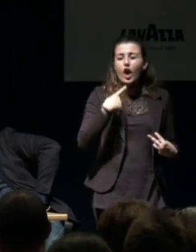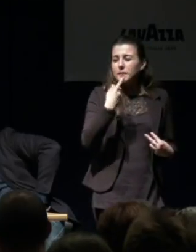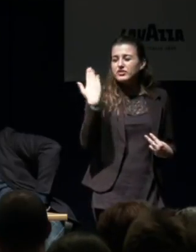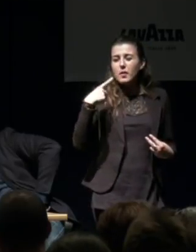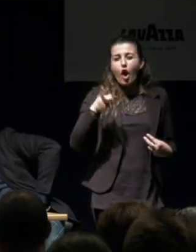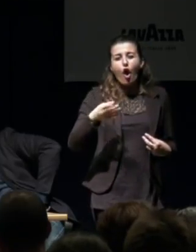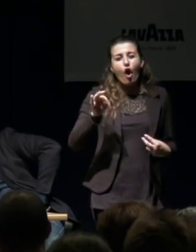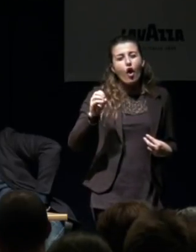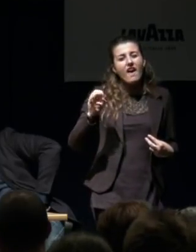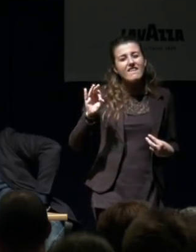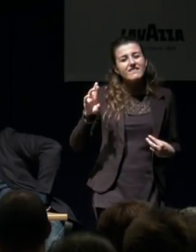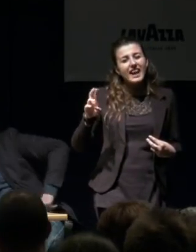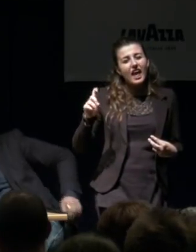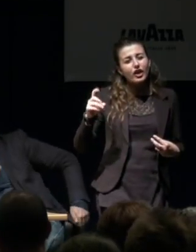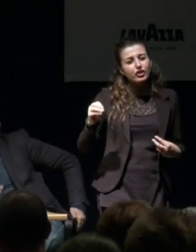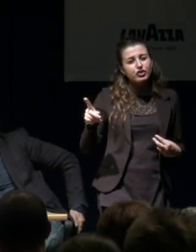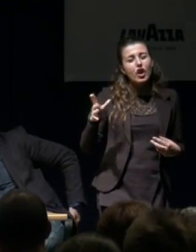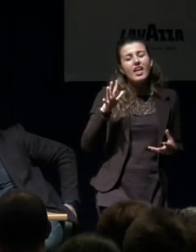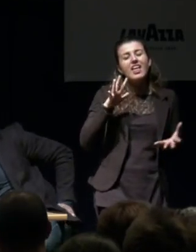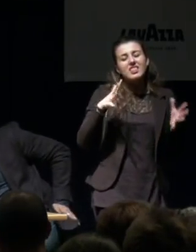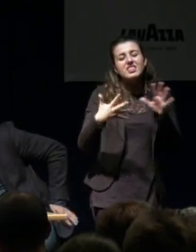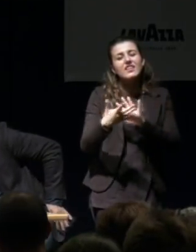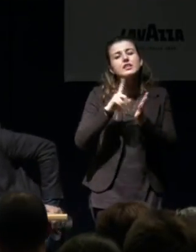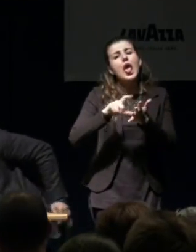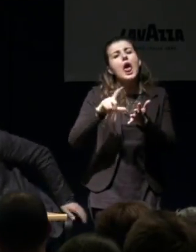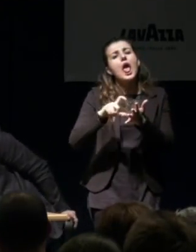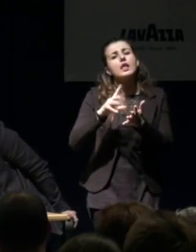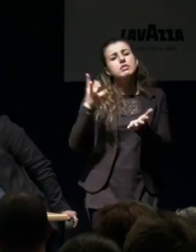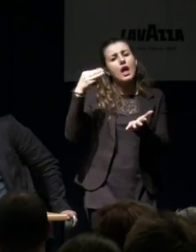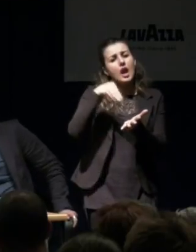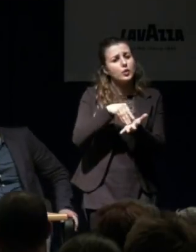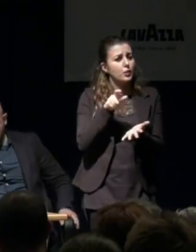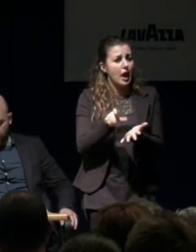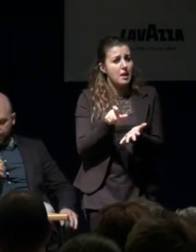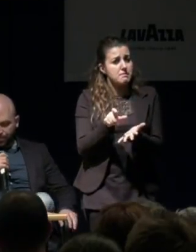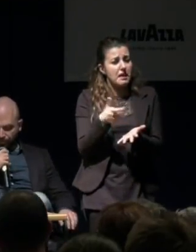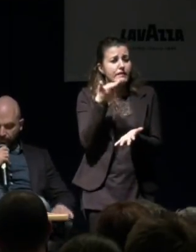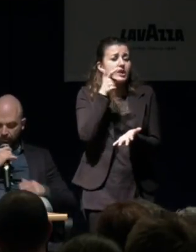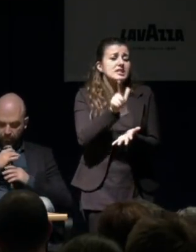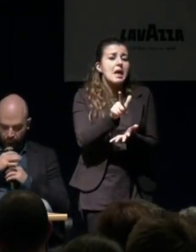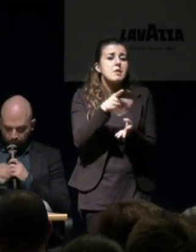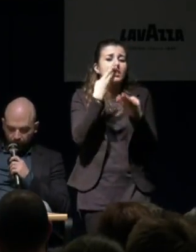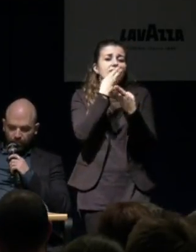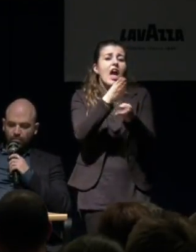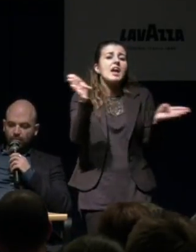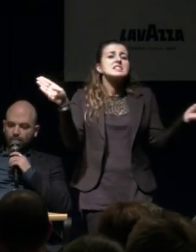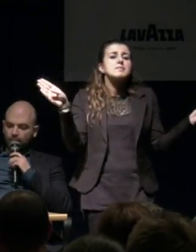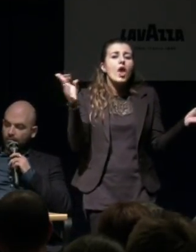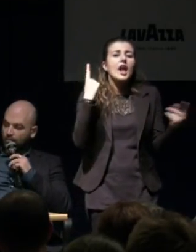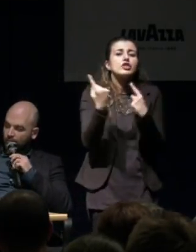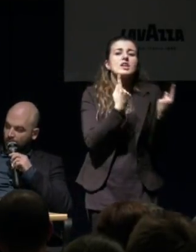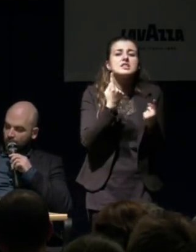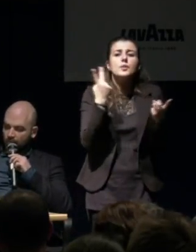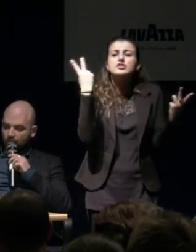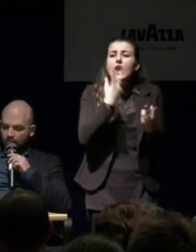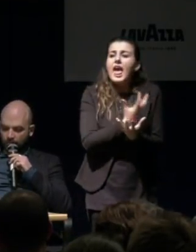destinati a diventare dei classici della letteratura italiana perché avevano esplorato una un modo di indagare la